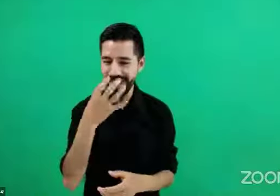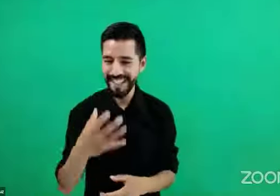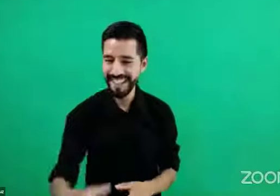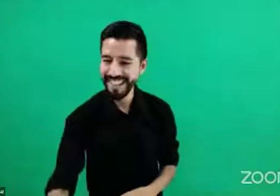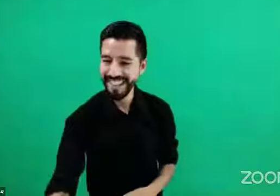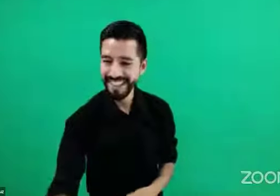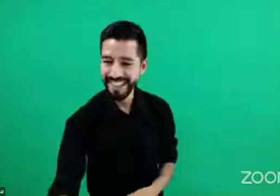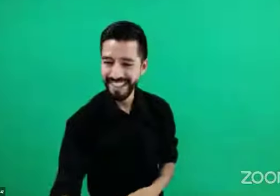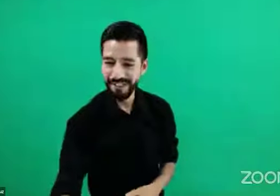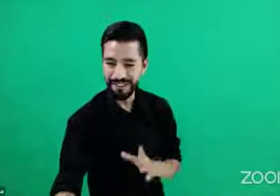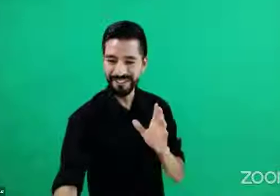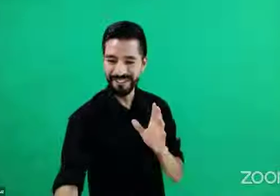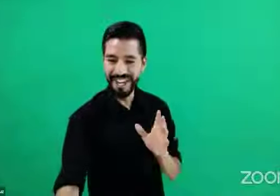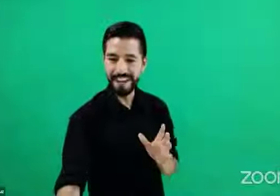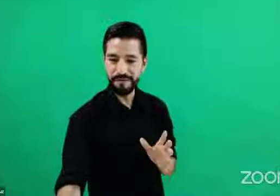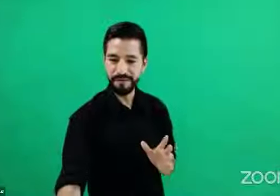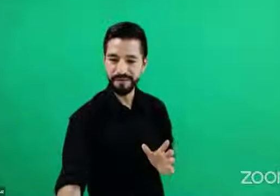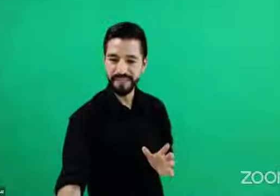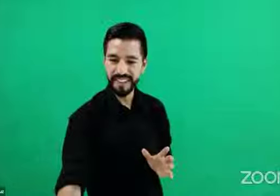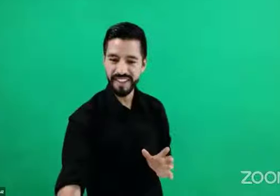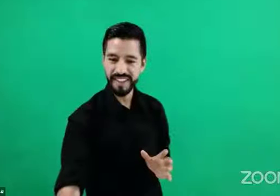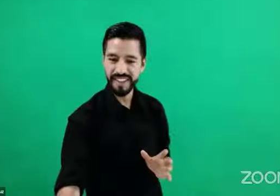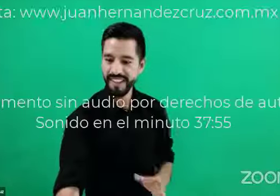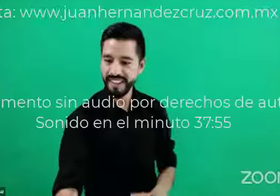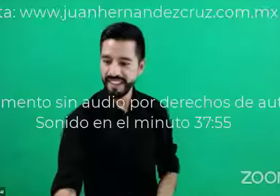está bien padre. Pero bueno, ahí va.